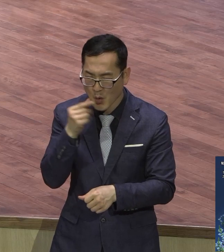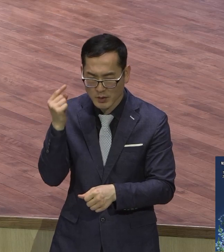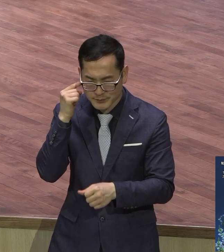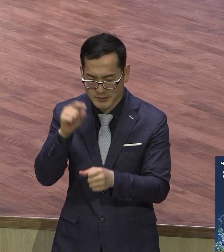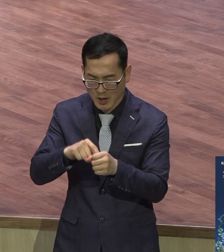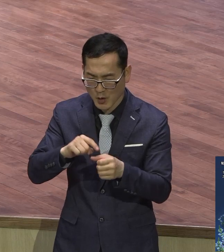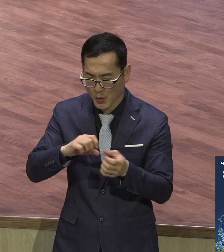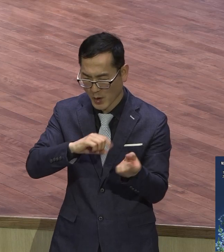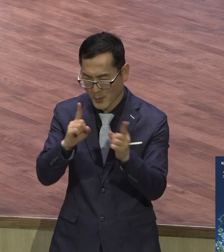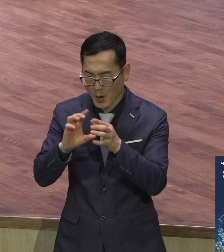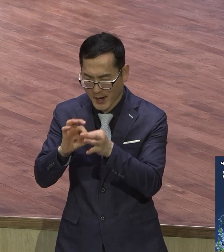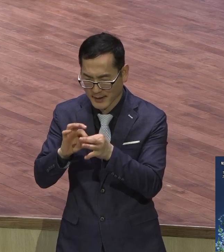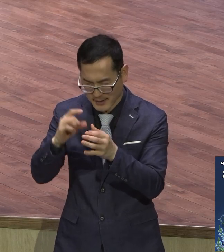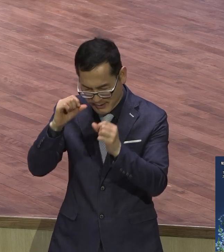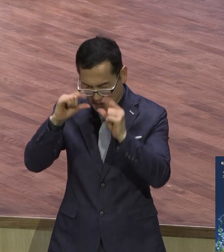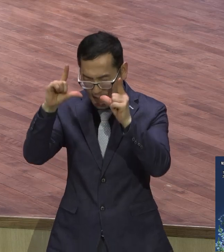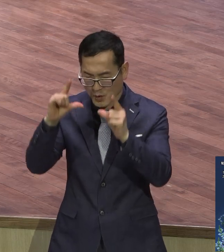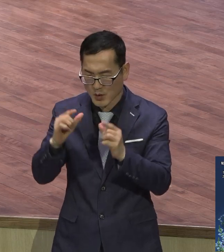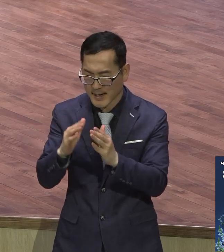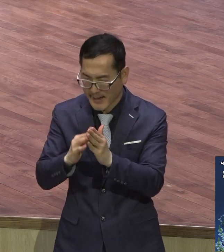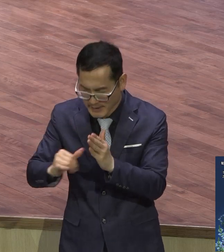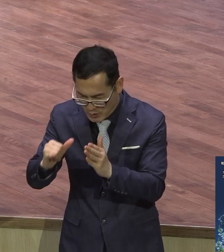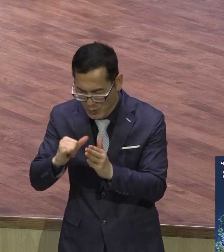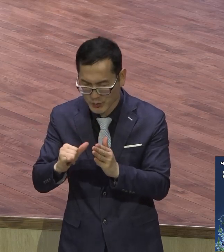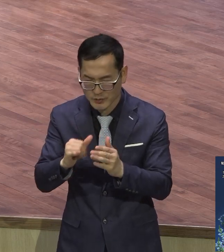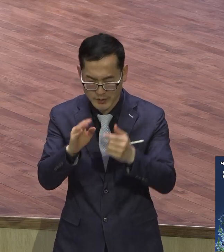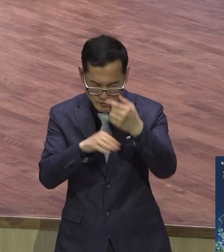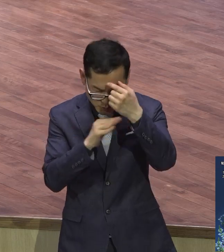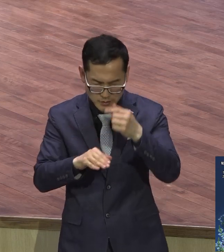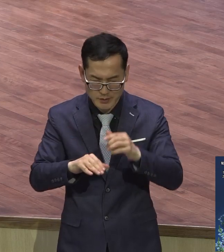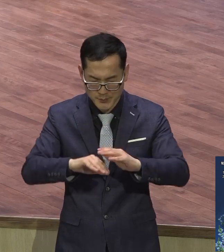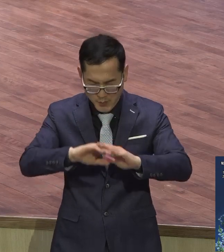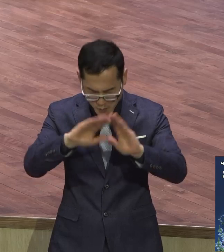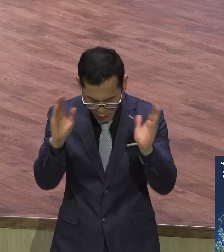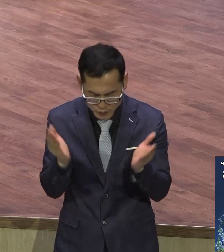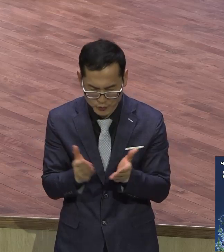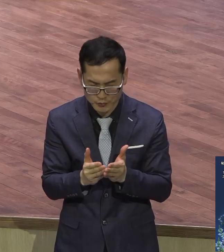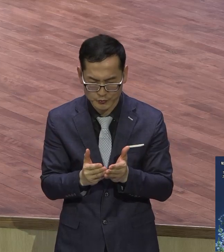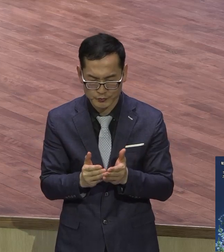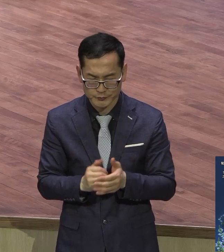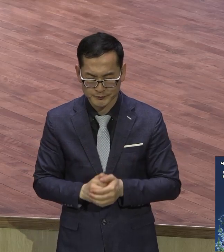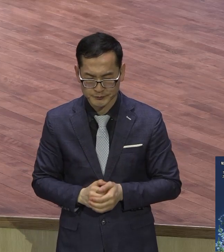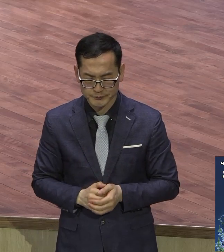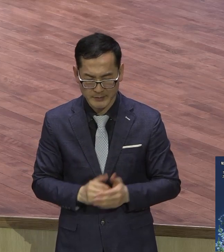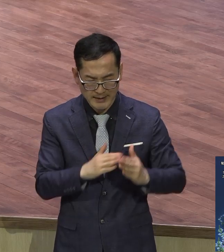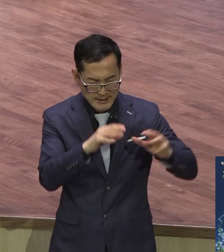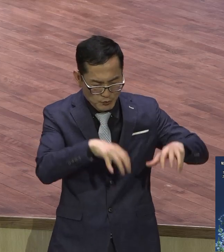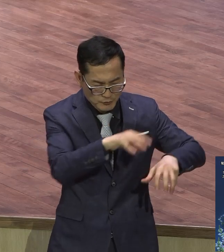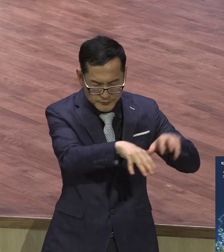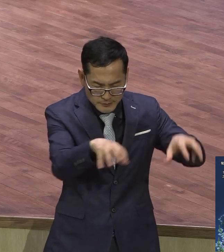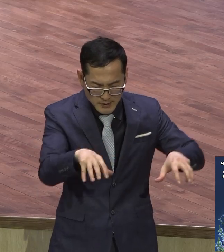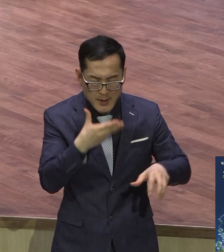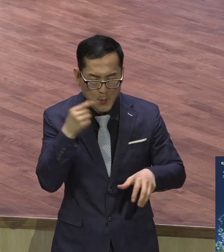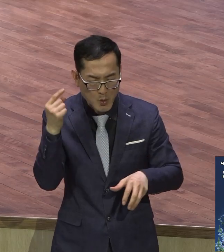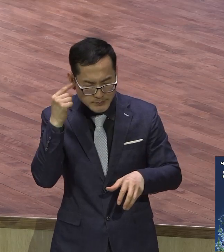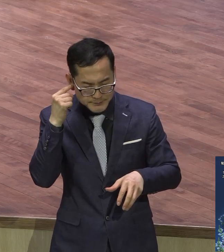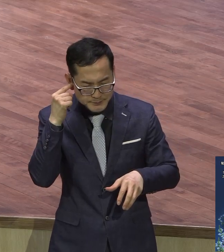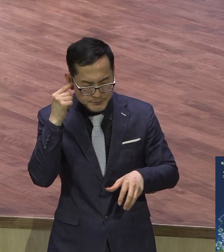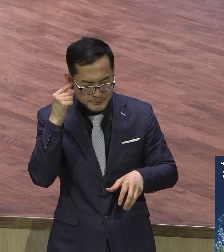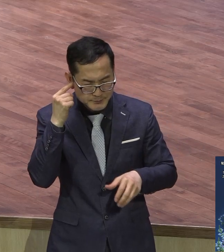깨닫고 모든 가족들이 모든 성도들이 모든 이웃들에게 보금적 눈으로 바라보며